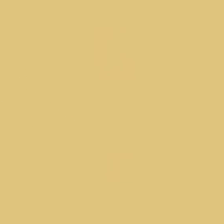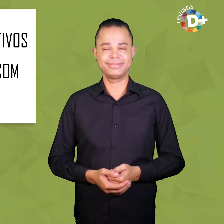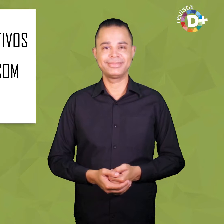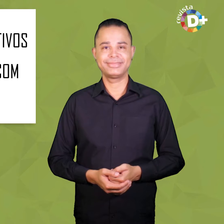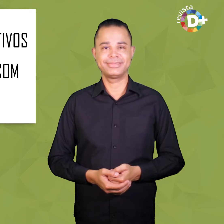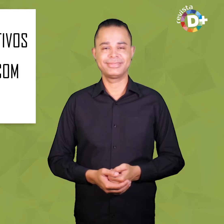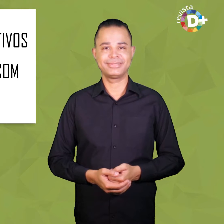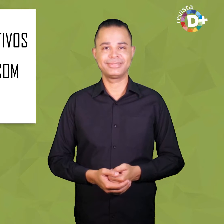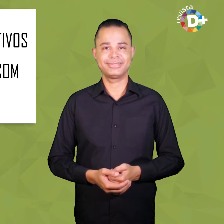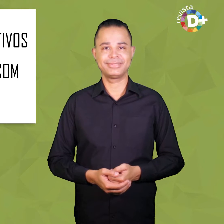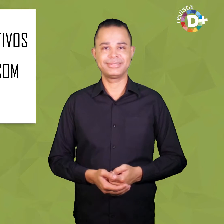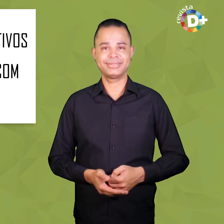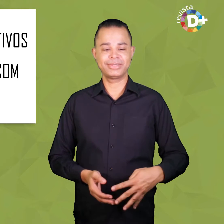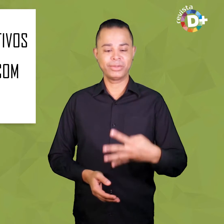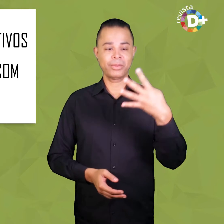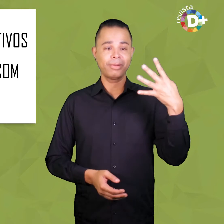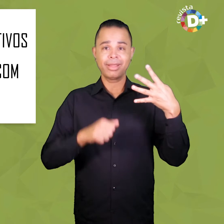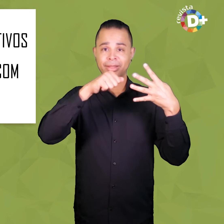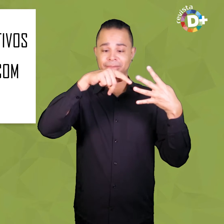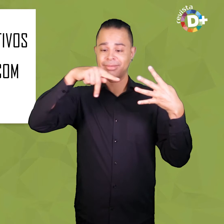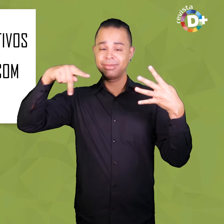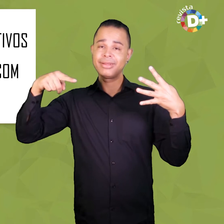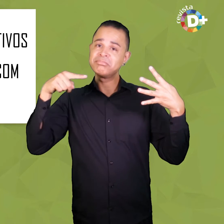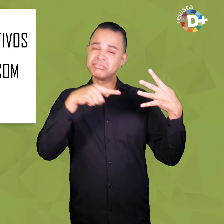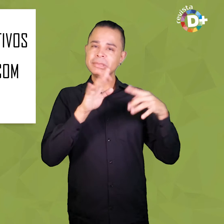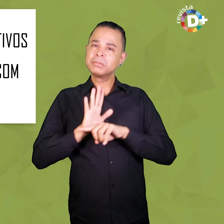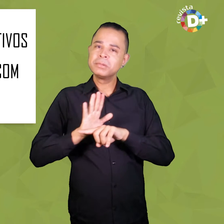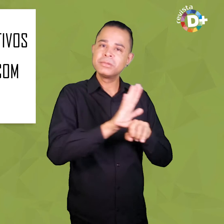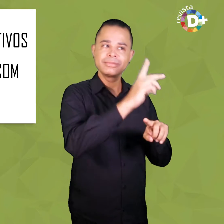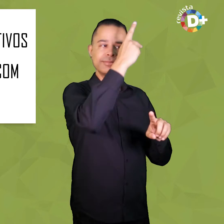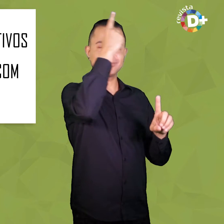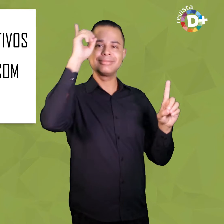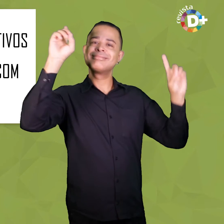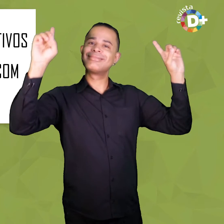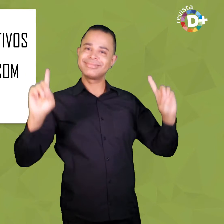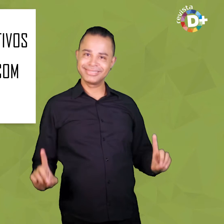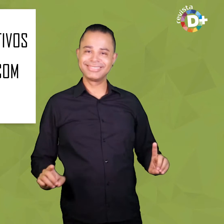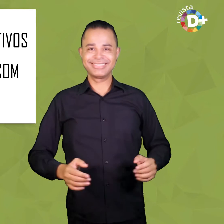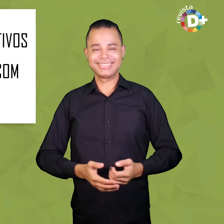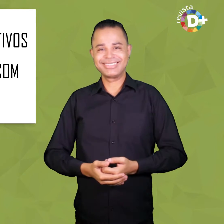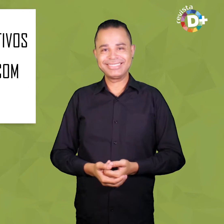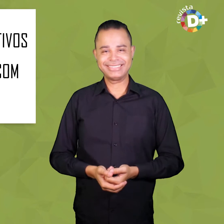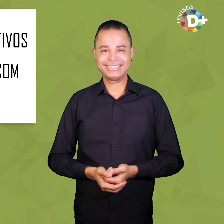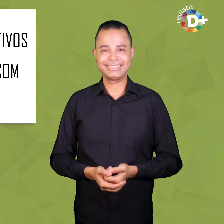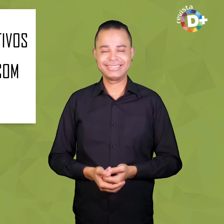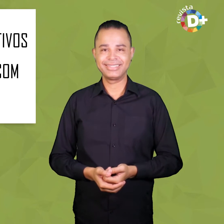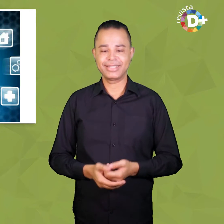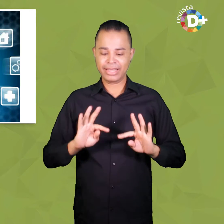conheça 4 aplicativo que auxiliem pessoas com deficiência a tecnologia é o maior fenômeno